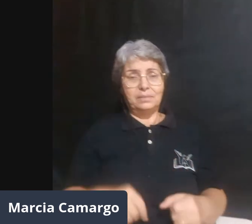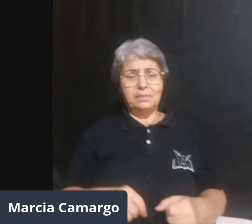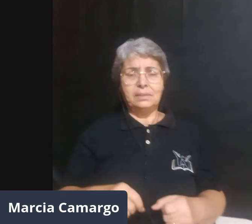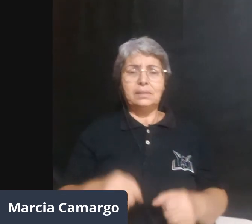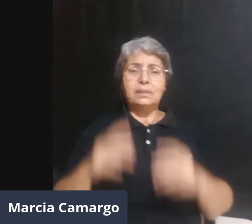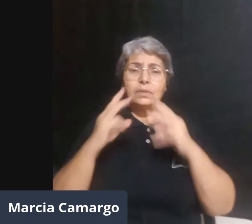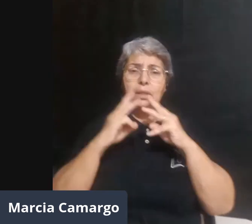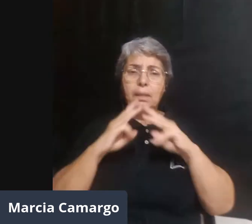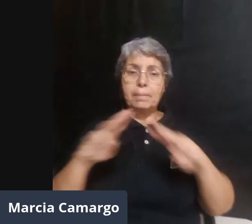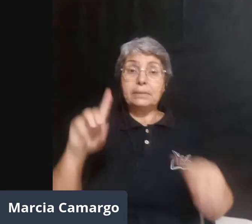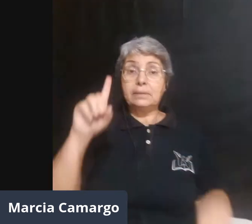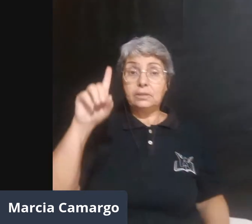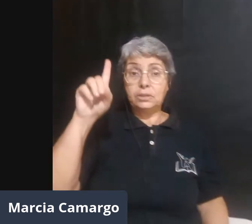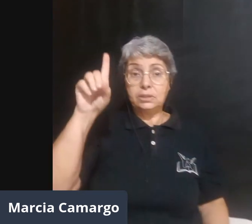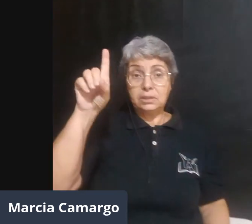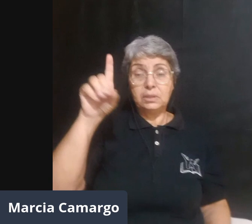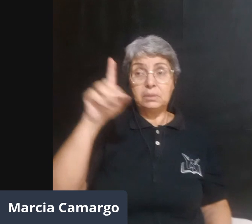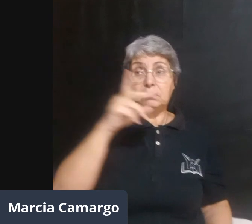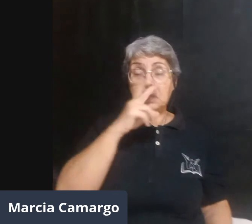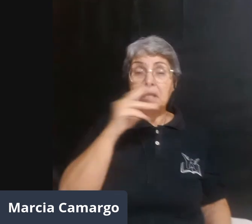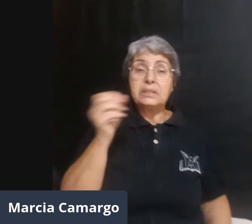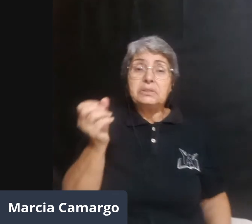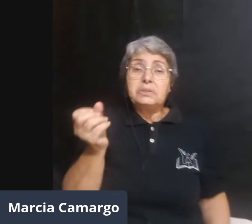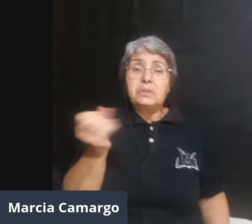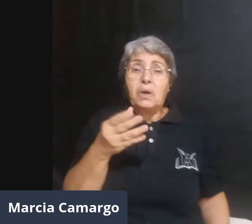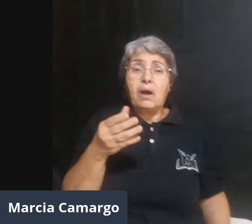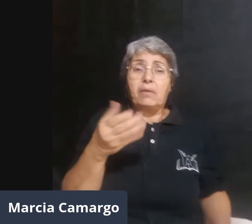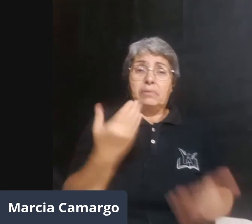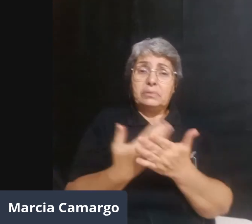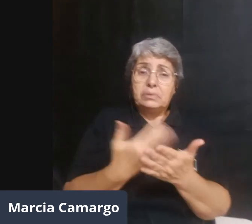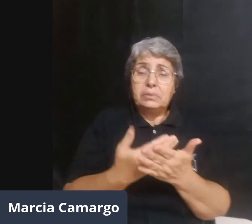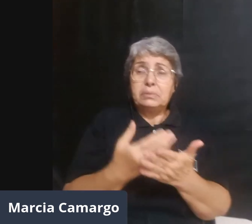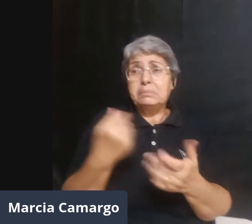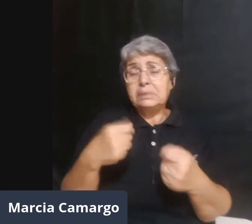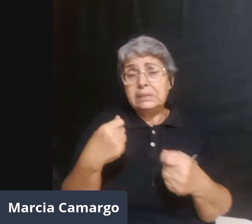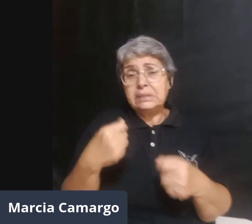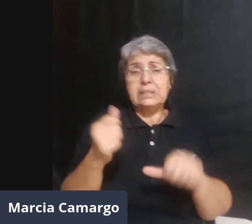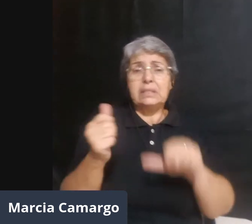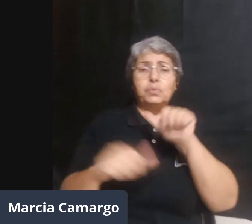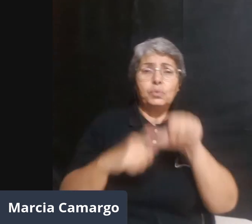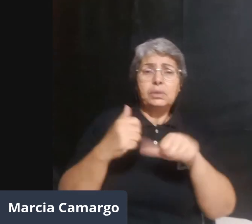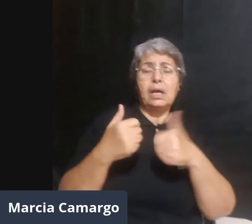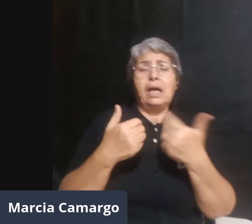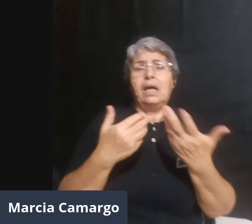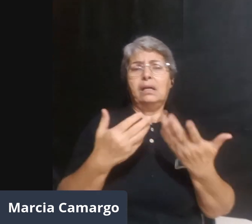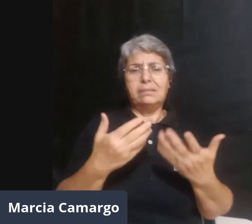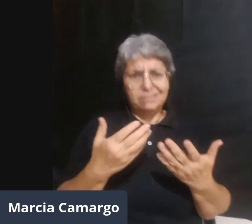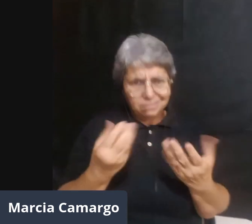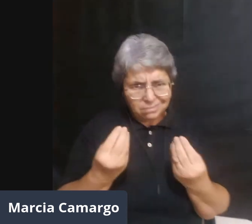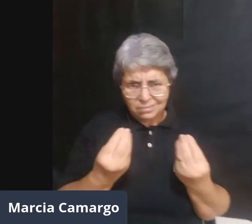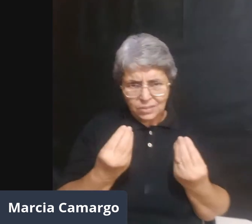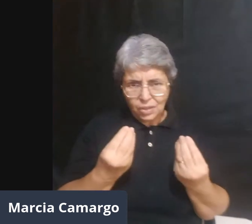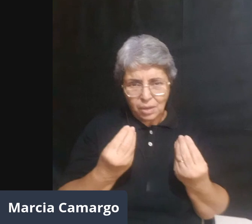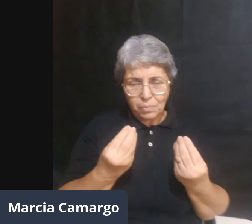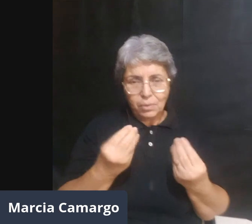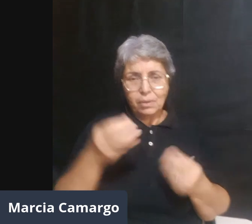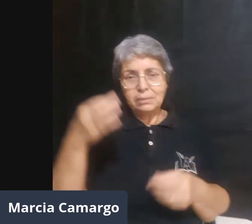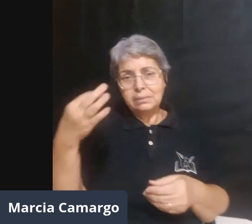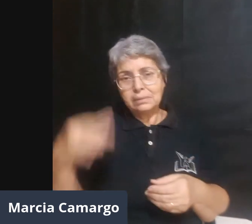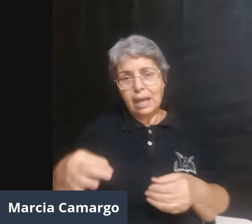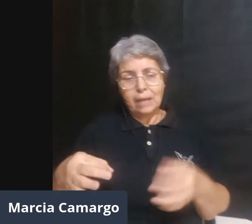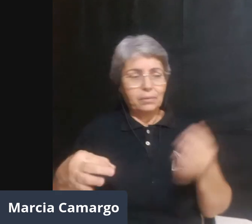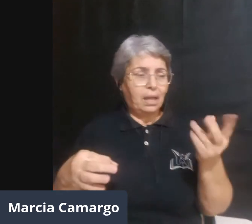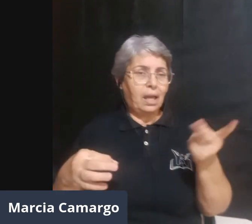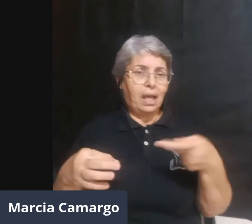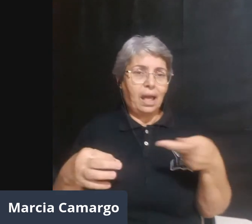ser relativizadas por parecerem fora da realidade. Quem decide então o que é certo, o que é errado, o